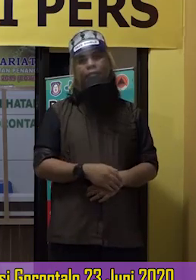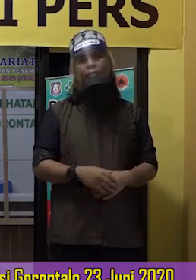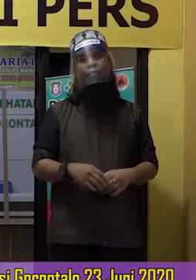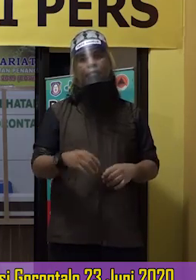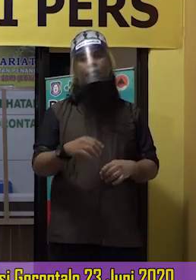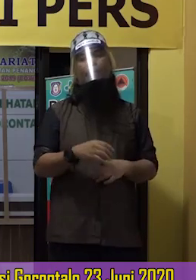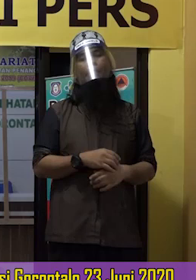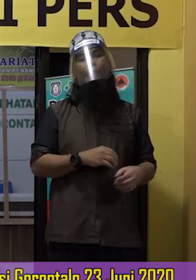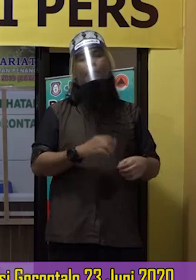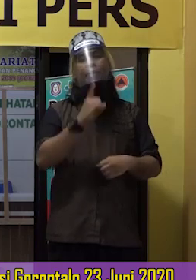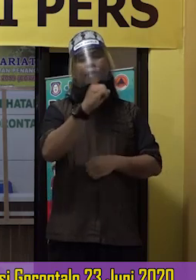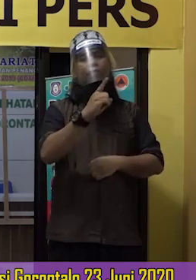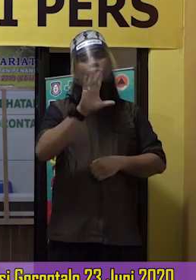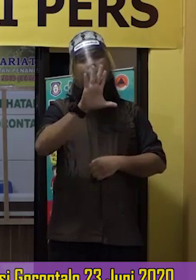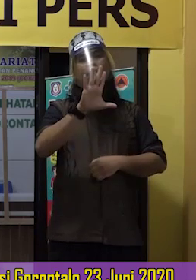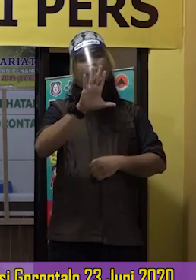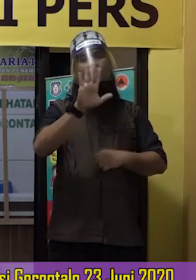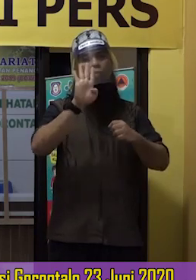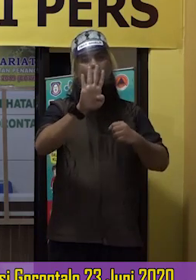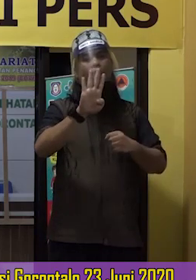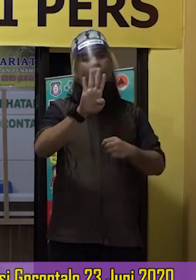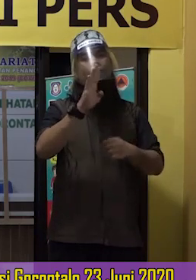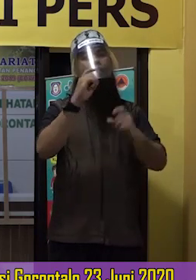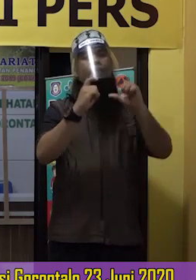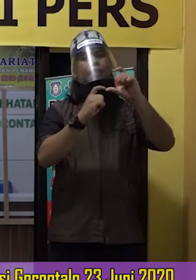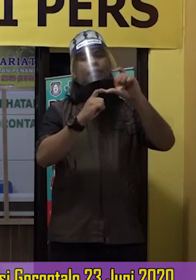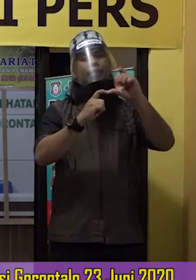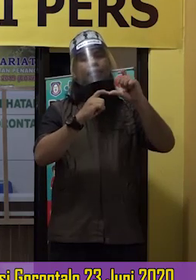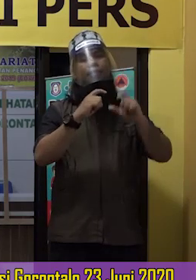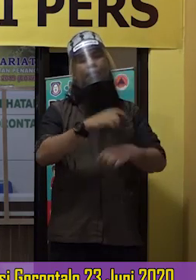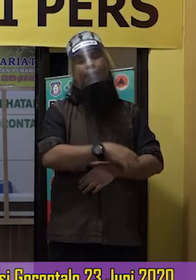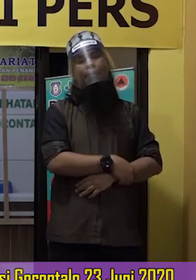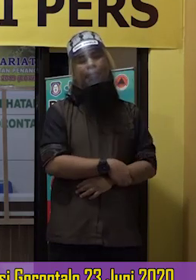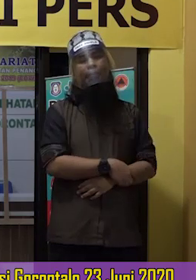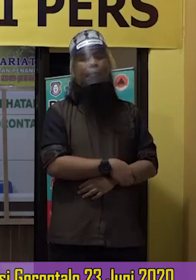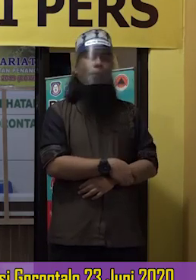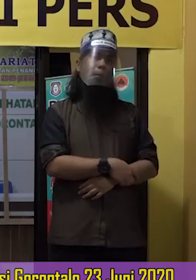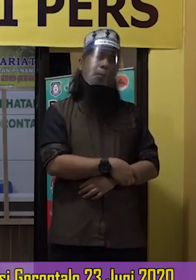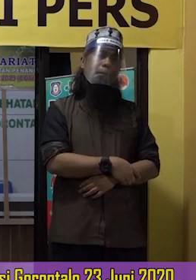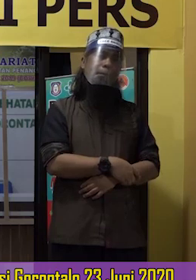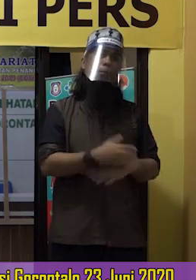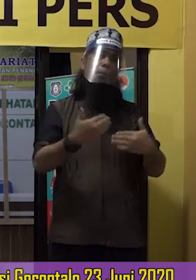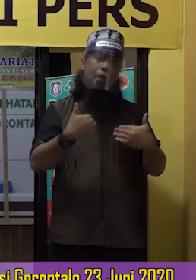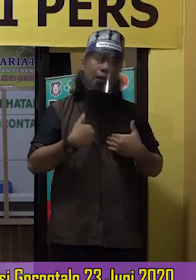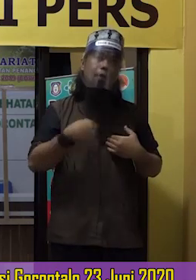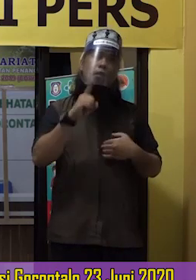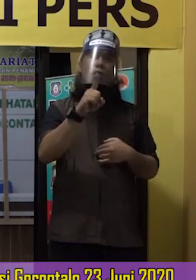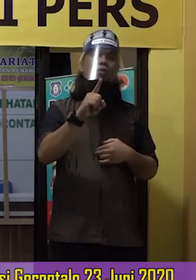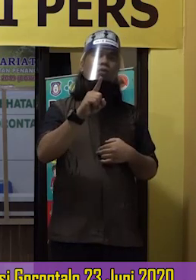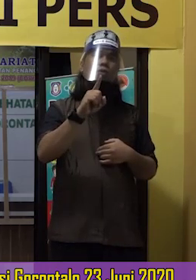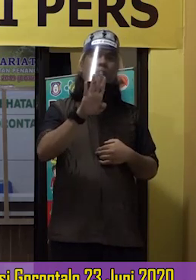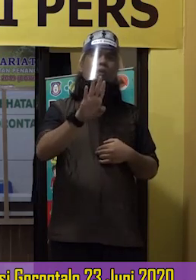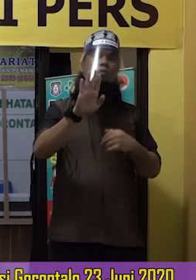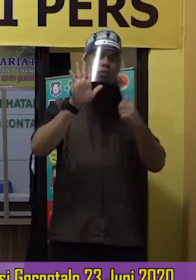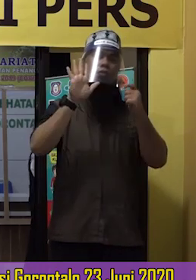154 spesimen. Dari 154 spesimen ini, ada 147 spesimen yang